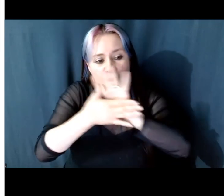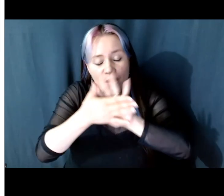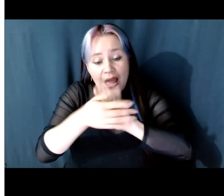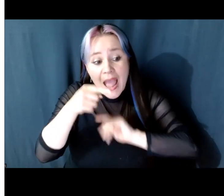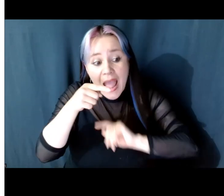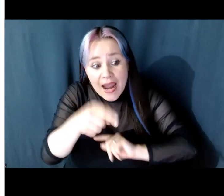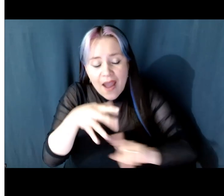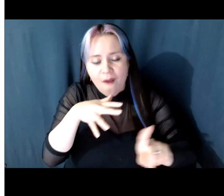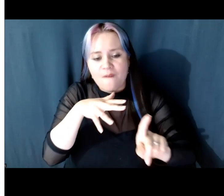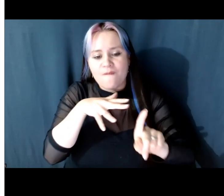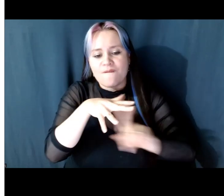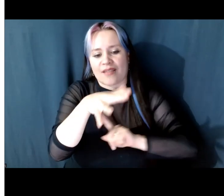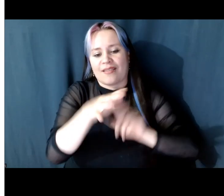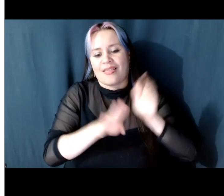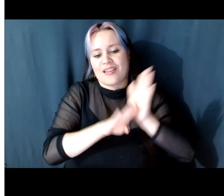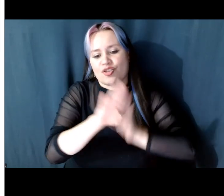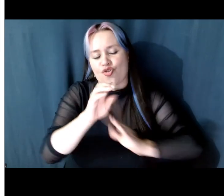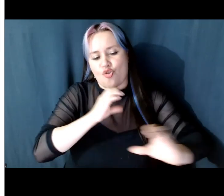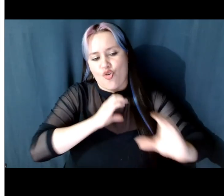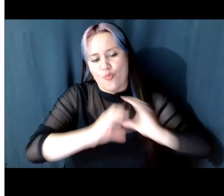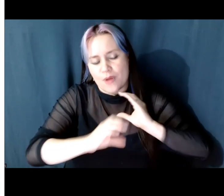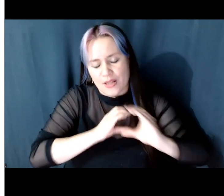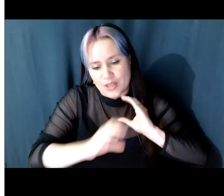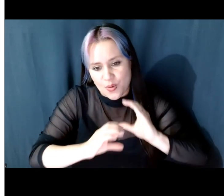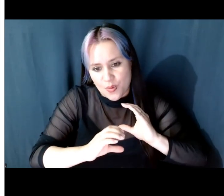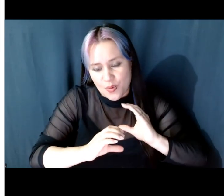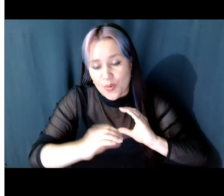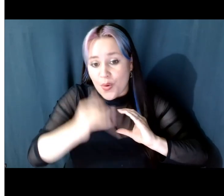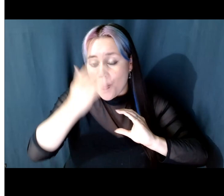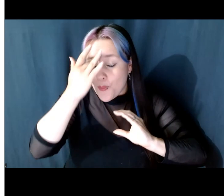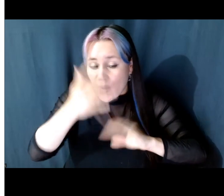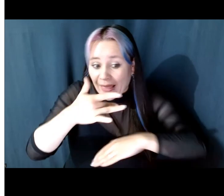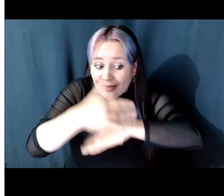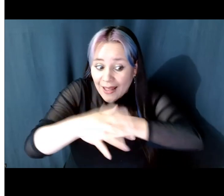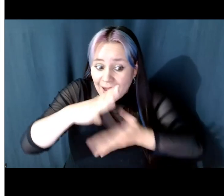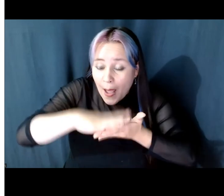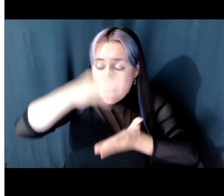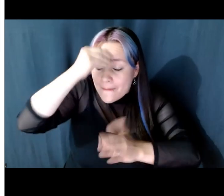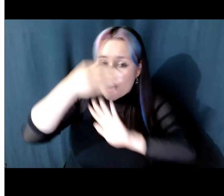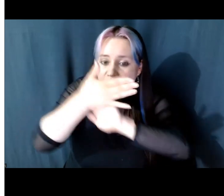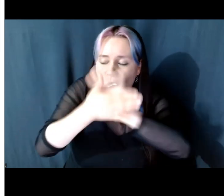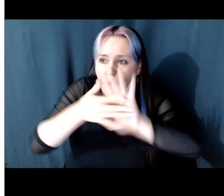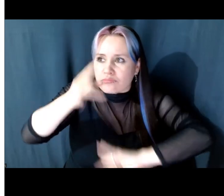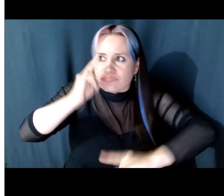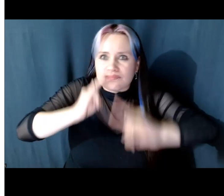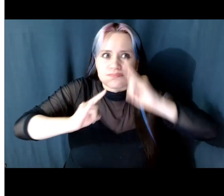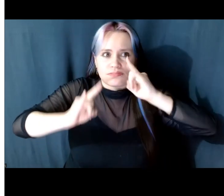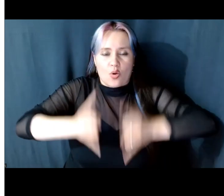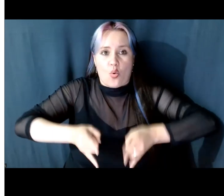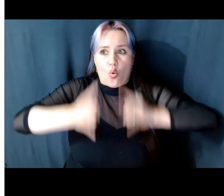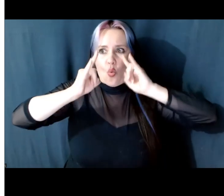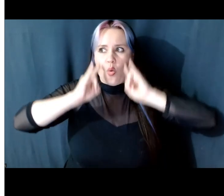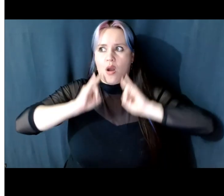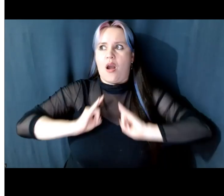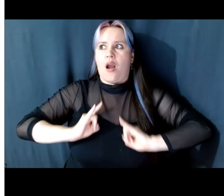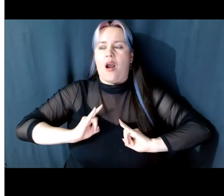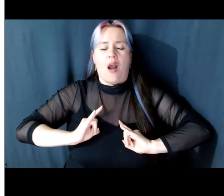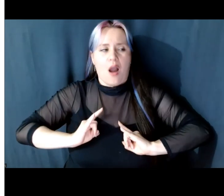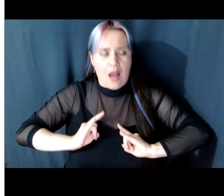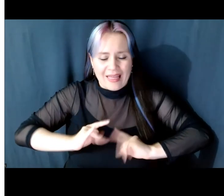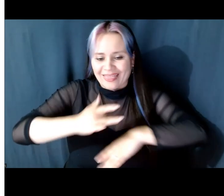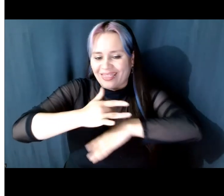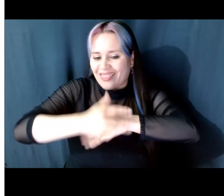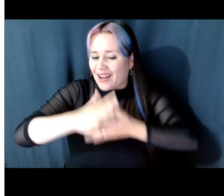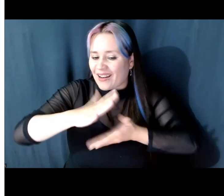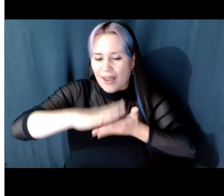necesarios maestros de apoyo fun audiólogos o profesionales que acompañen sus procesos comunicativos los intérpretes de lengua de